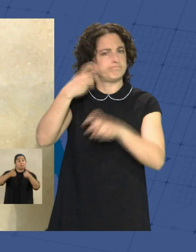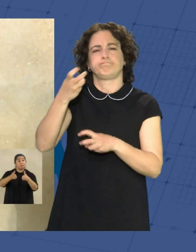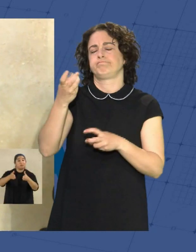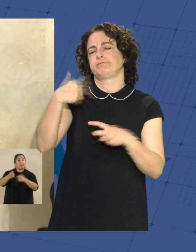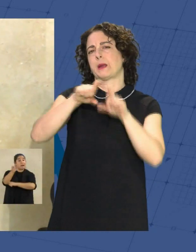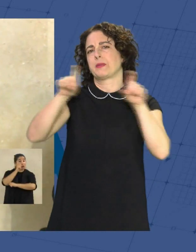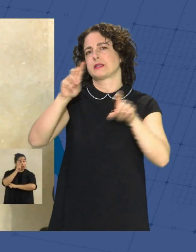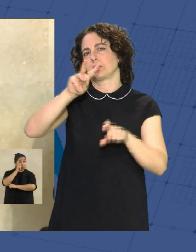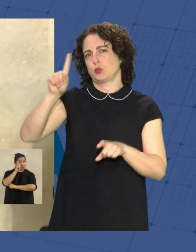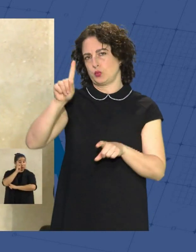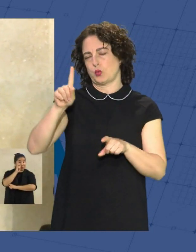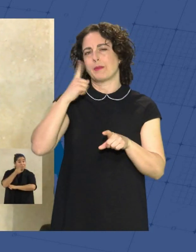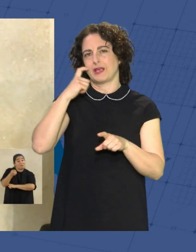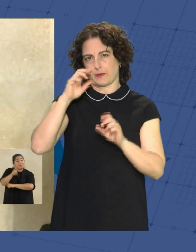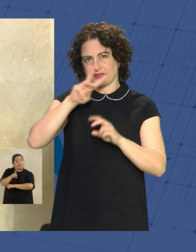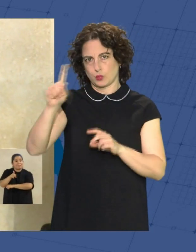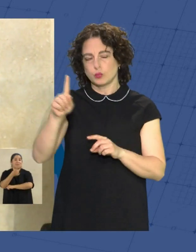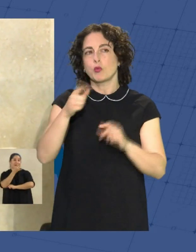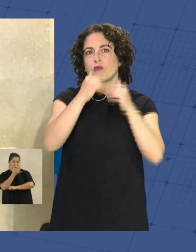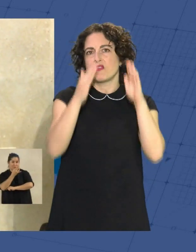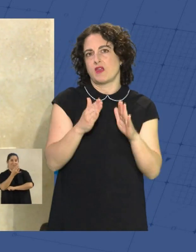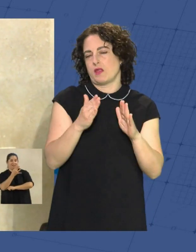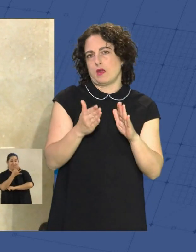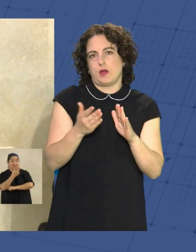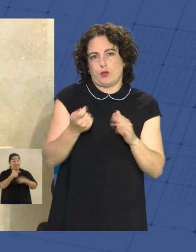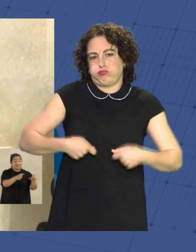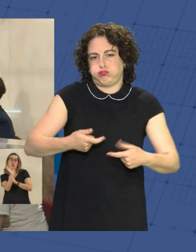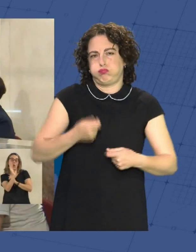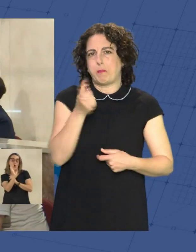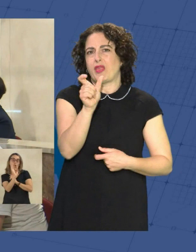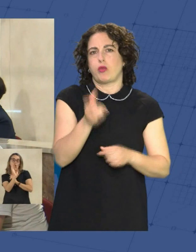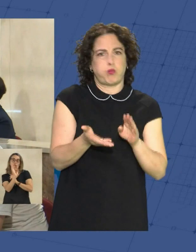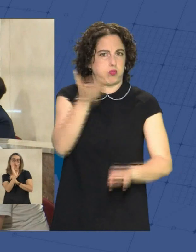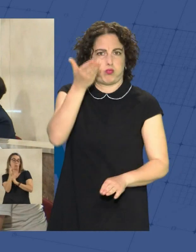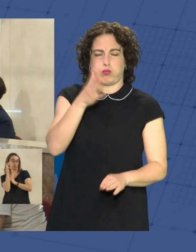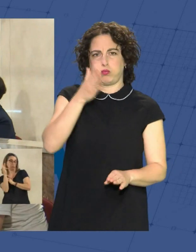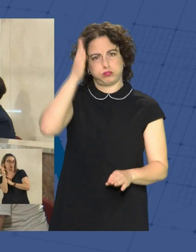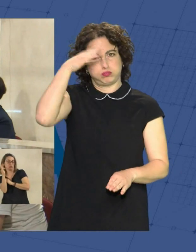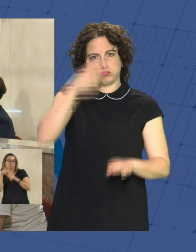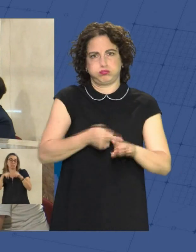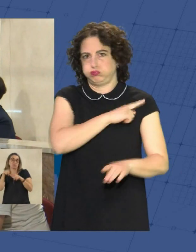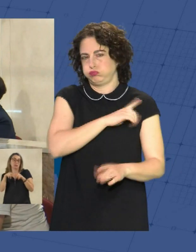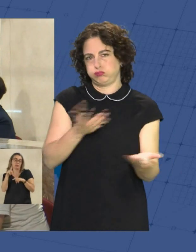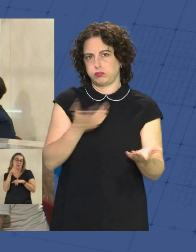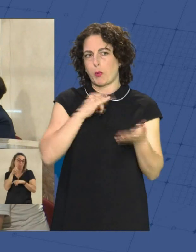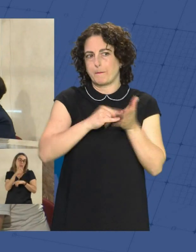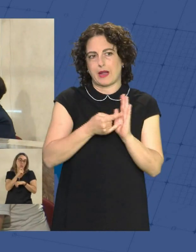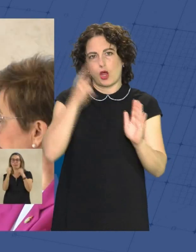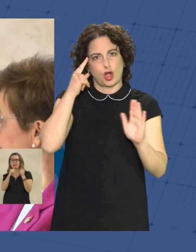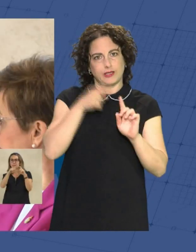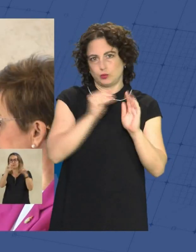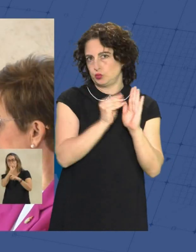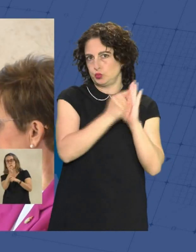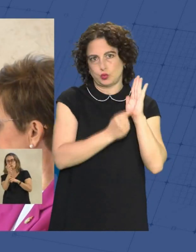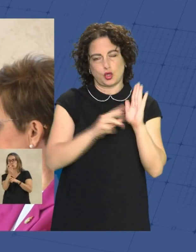Almería 21, cuyas viviendas tienen un coste demasiado elevado para las pretensiones del propio plan. No es normal, créanme, que